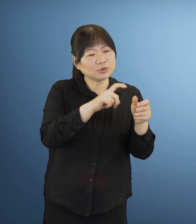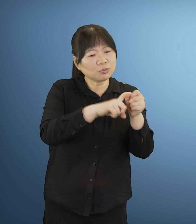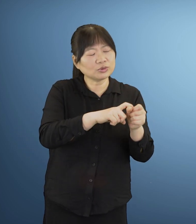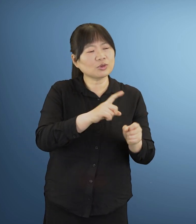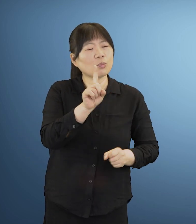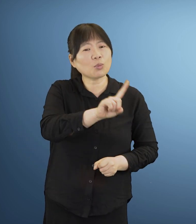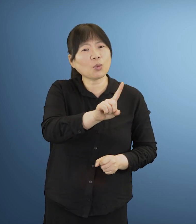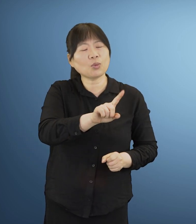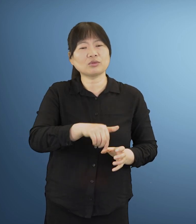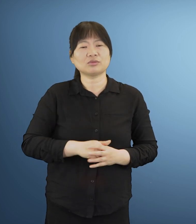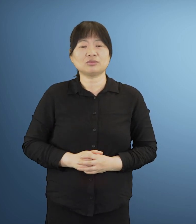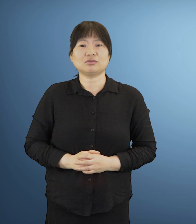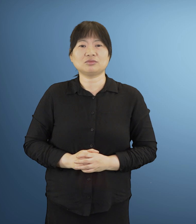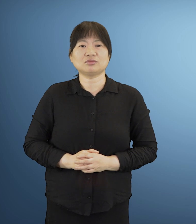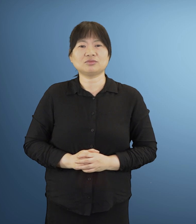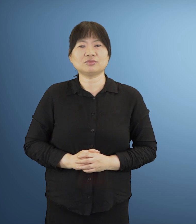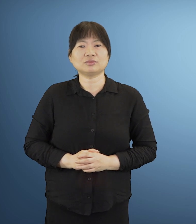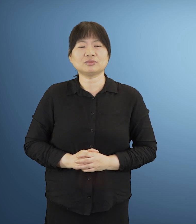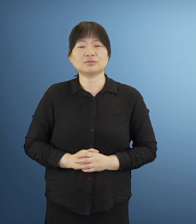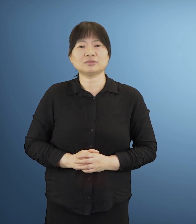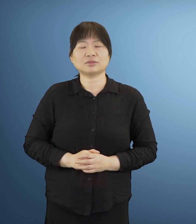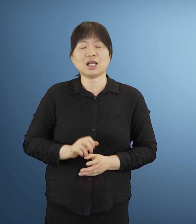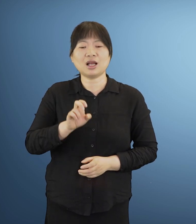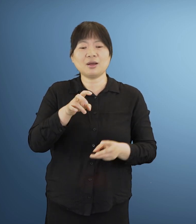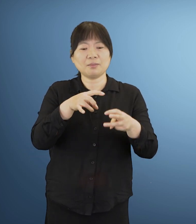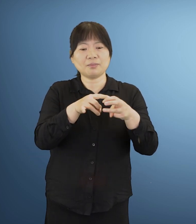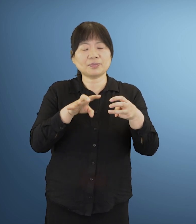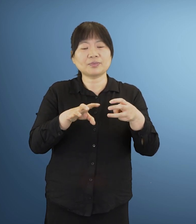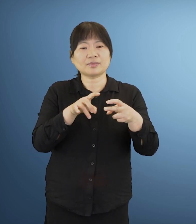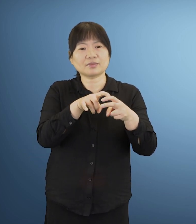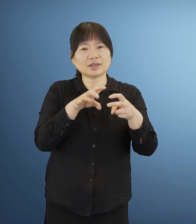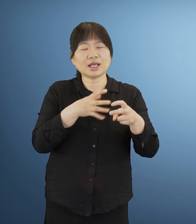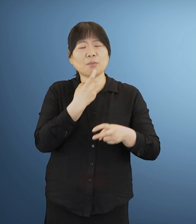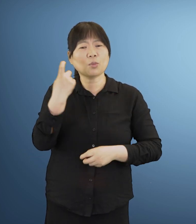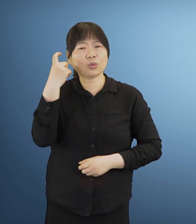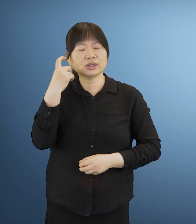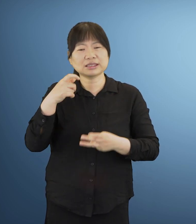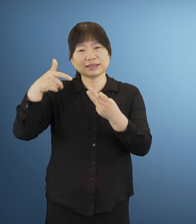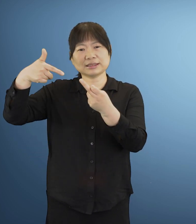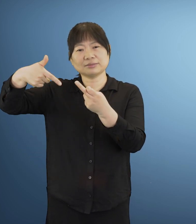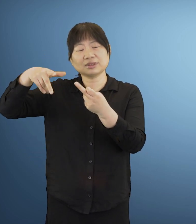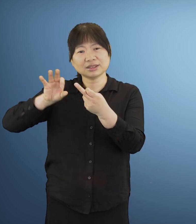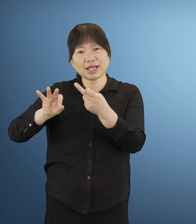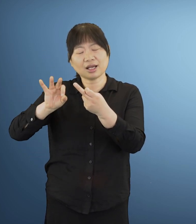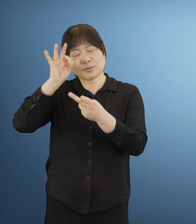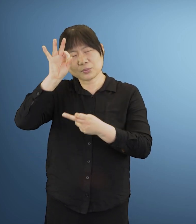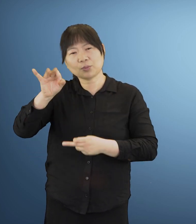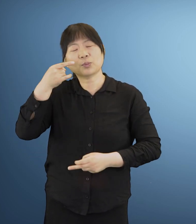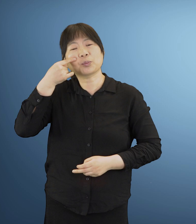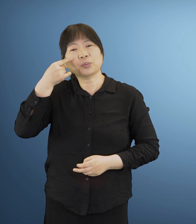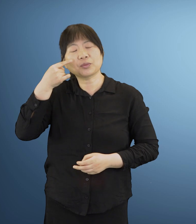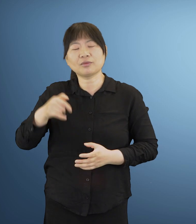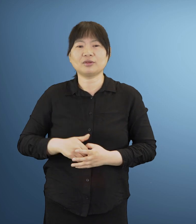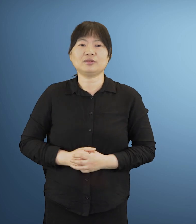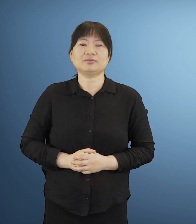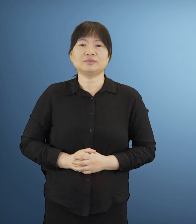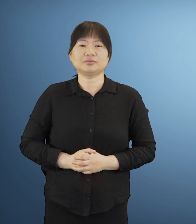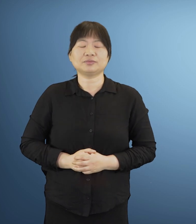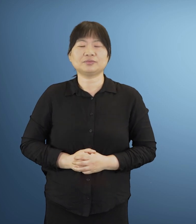했을까요? 우리 마태복음 12장 몇 절을 보시냐 하면